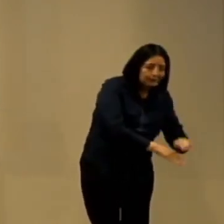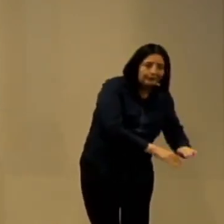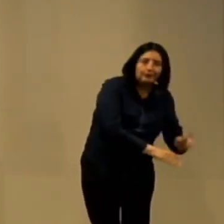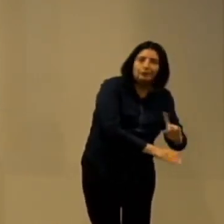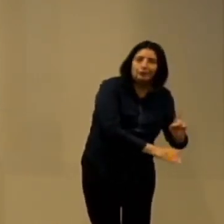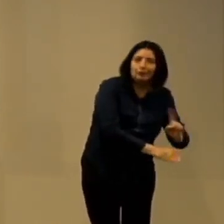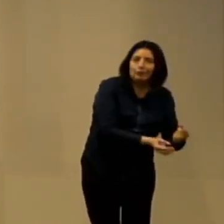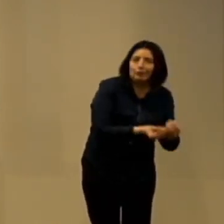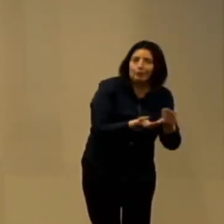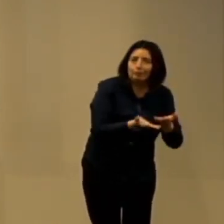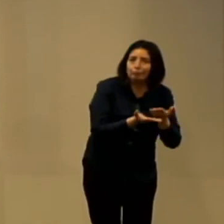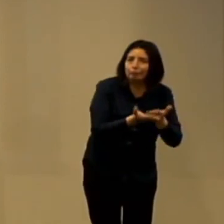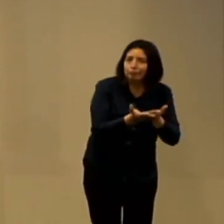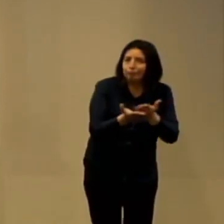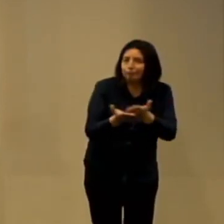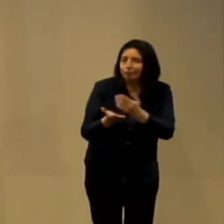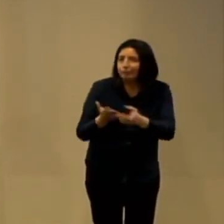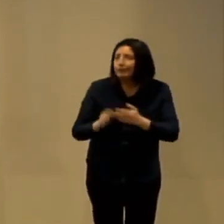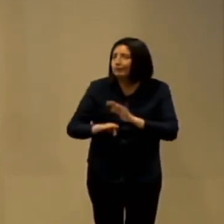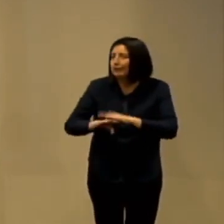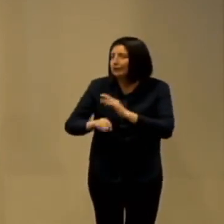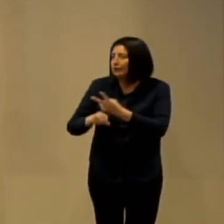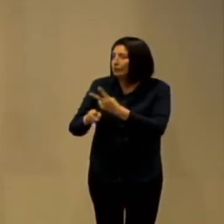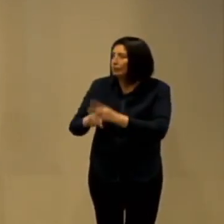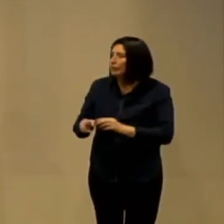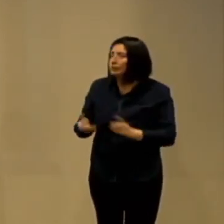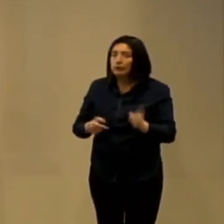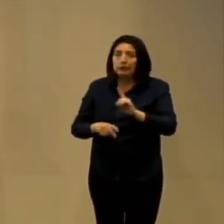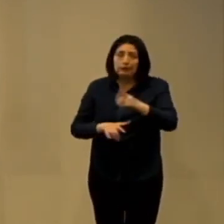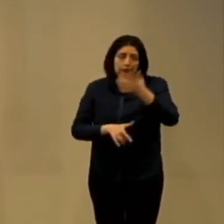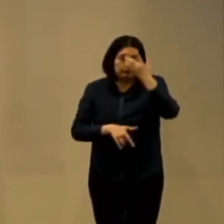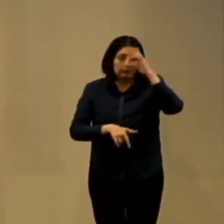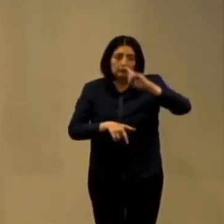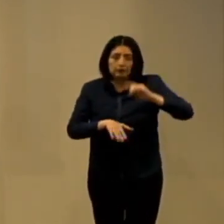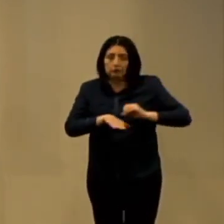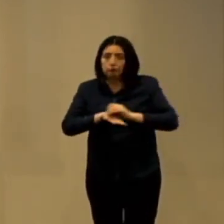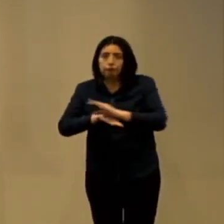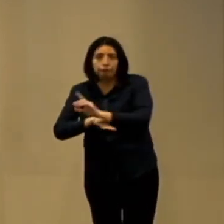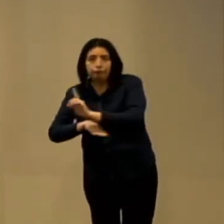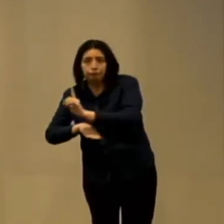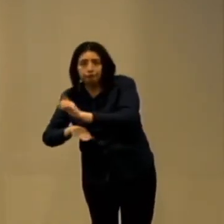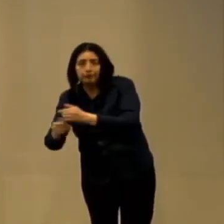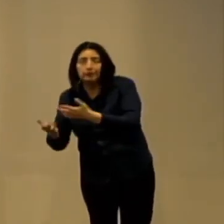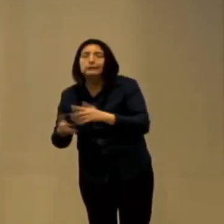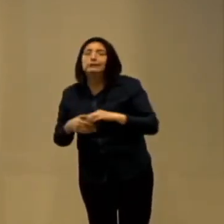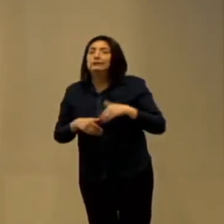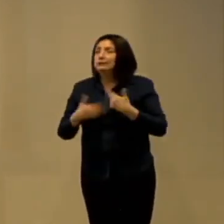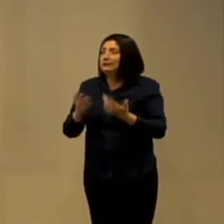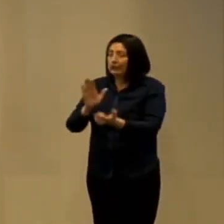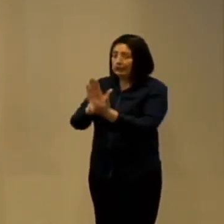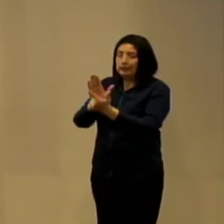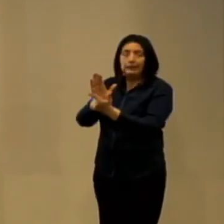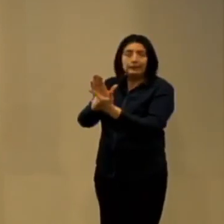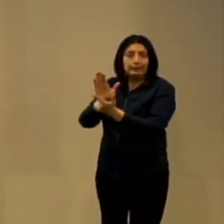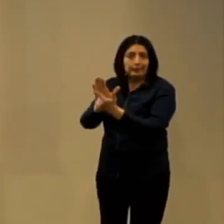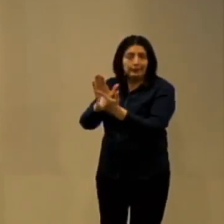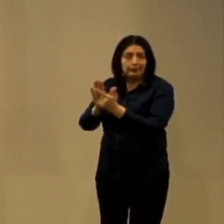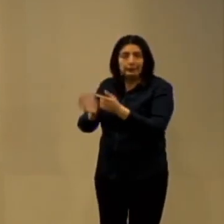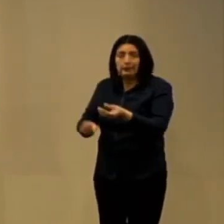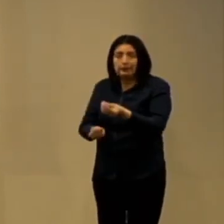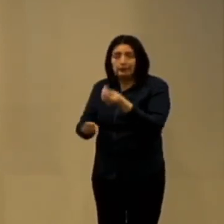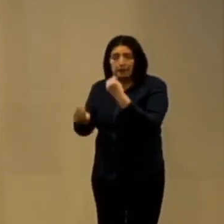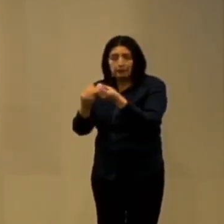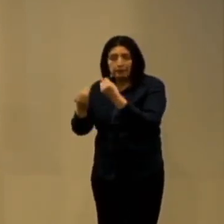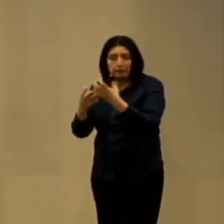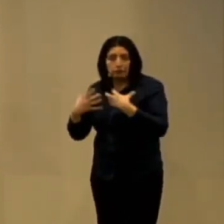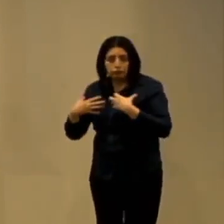niñez preventiva. Y aquí las no transmisibles tienen un gran potencial. Esa ley de promoción de alimentación